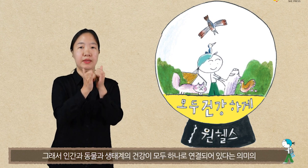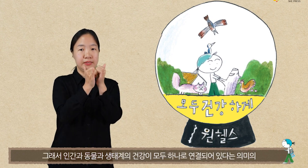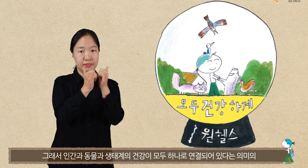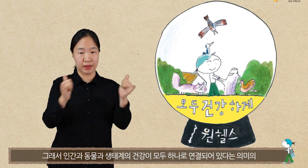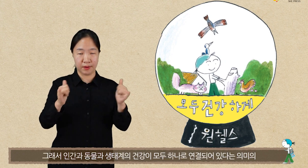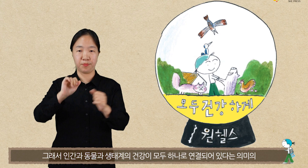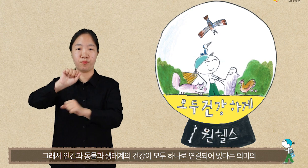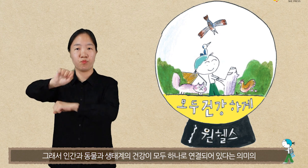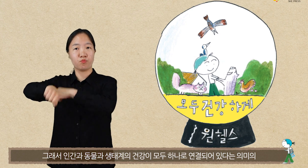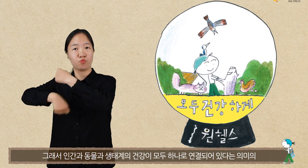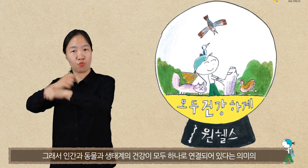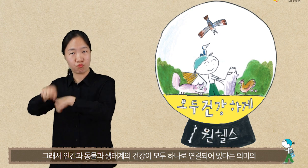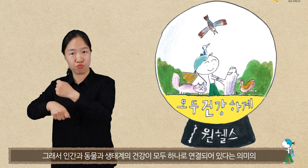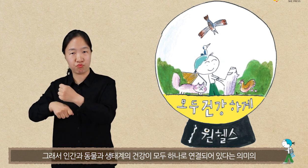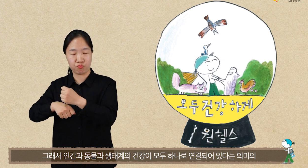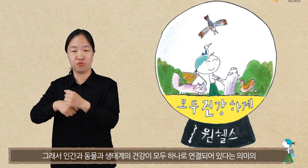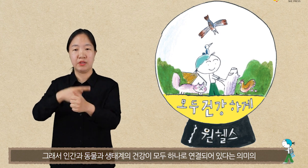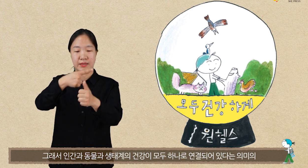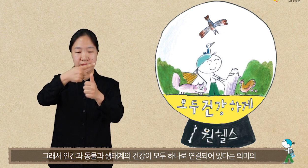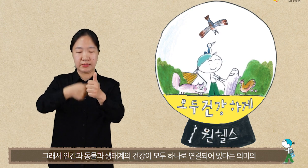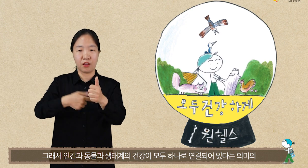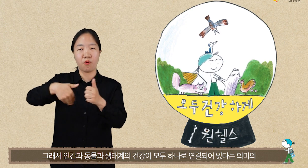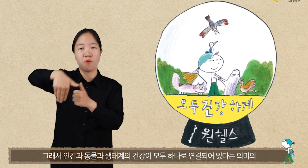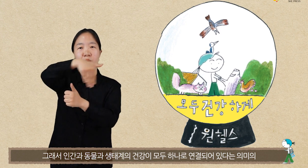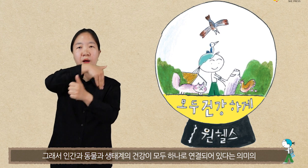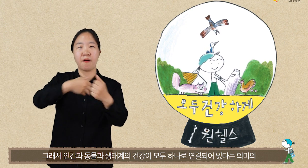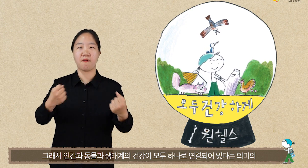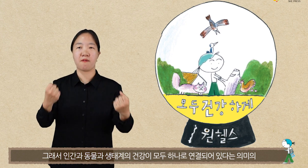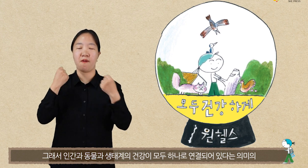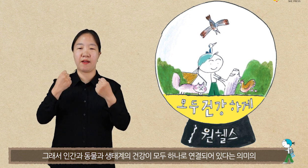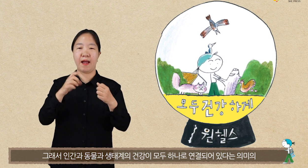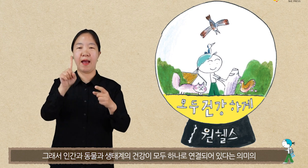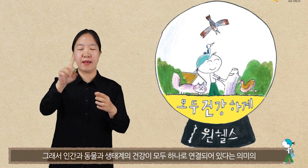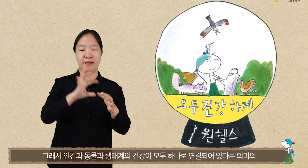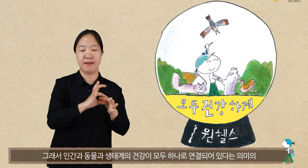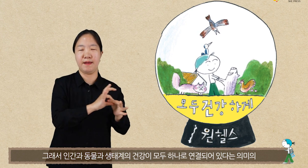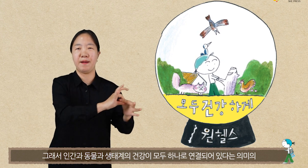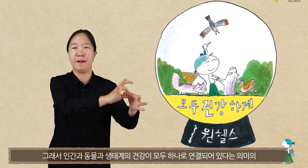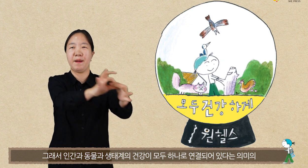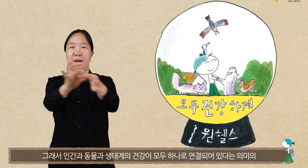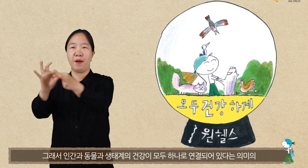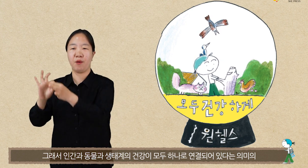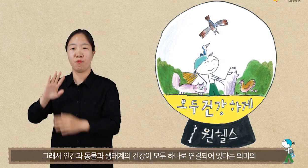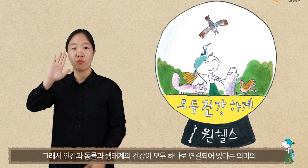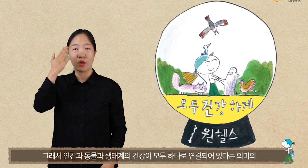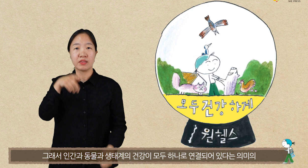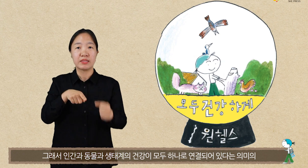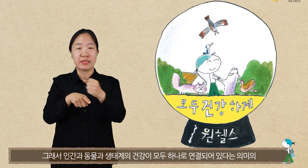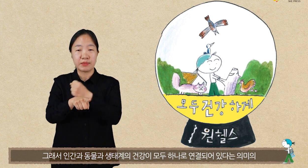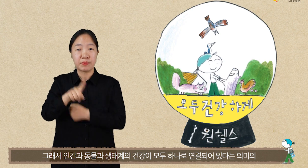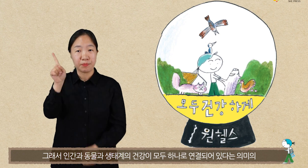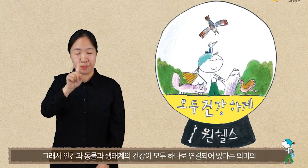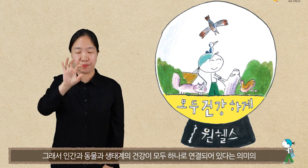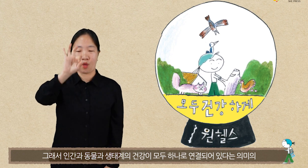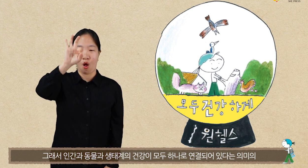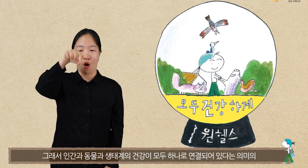그래서 인간과 동물과 생태계의 건강이 모두 하나로 연결되어 있다는